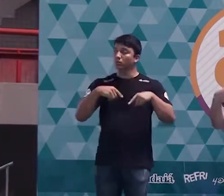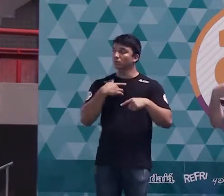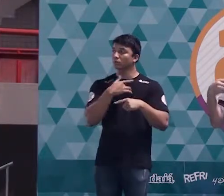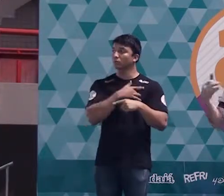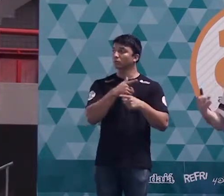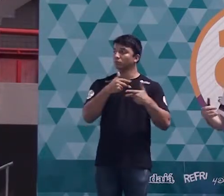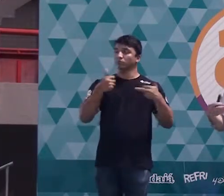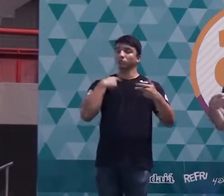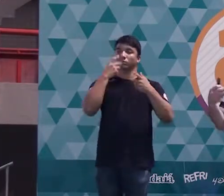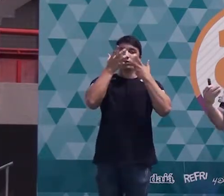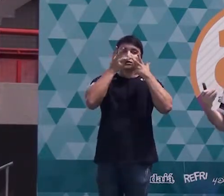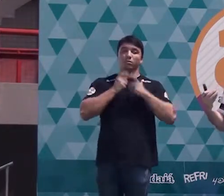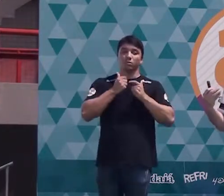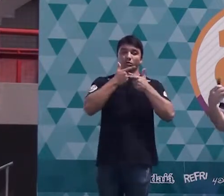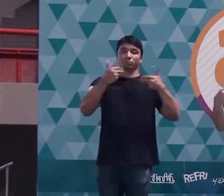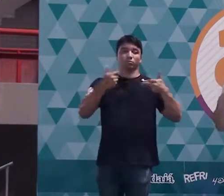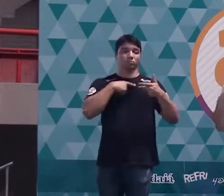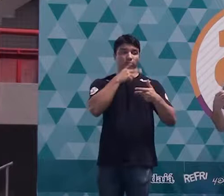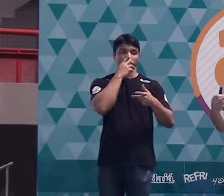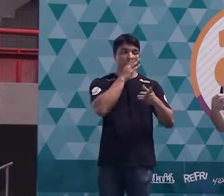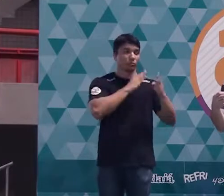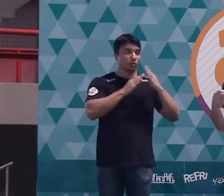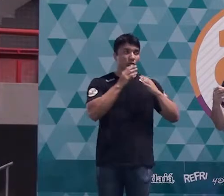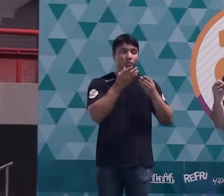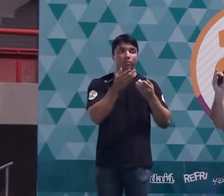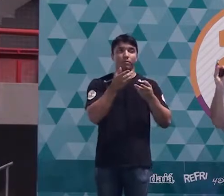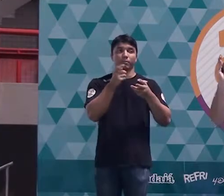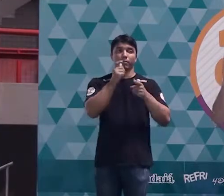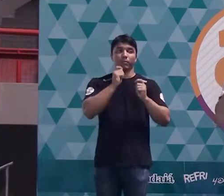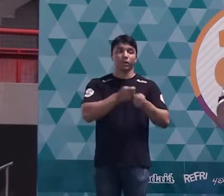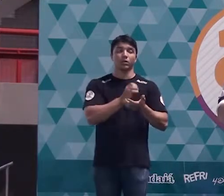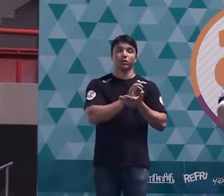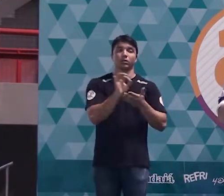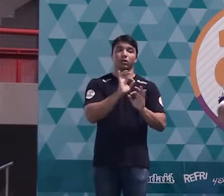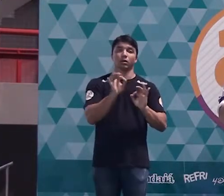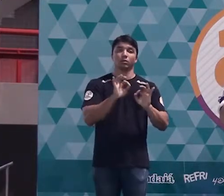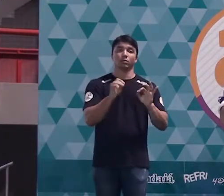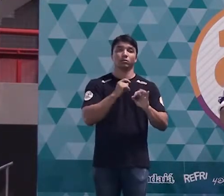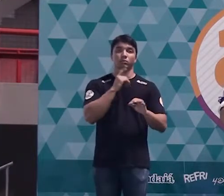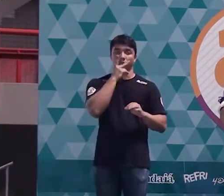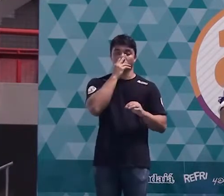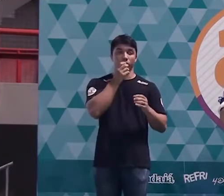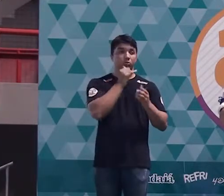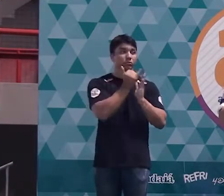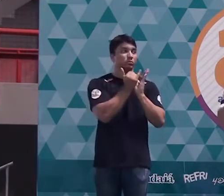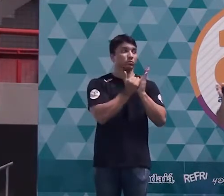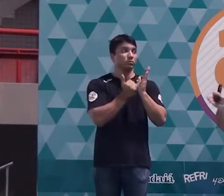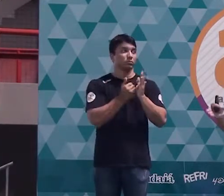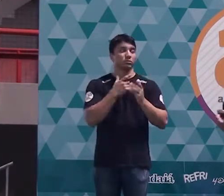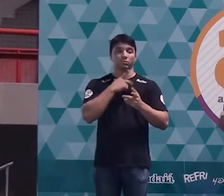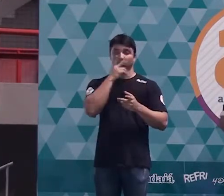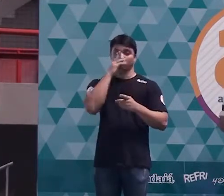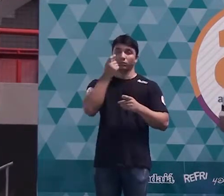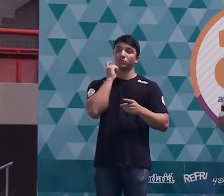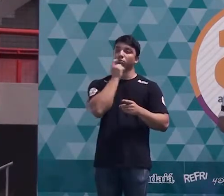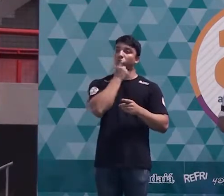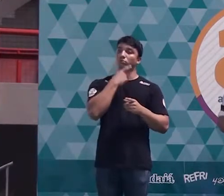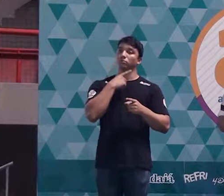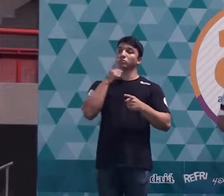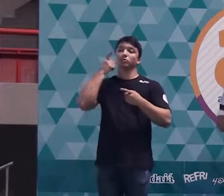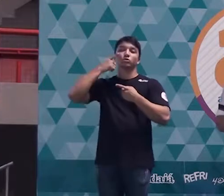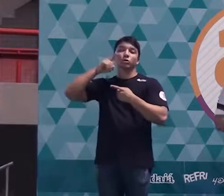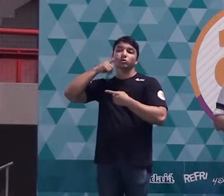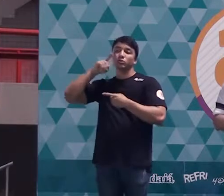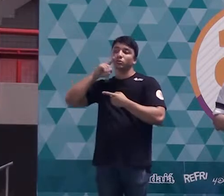quer fazer uma limpeza, um tratamento sem pagar nada, estão cadastrando alunos para que os dentistas da faculdade possam